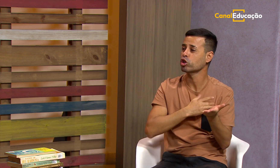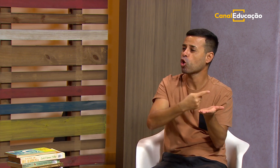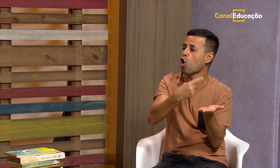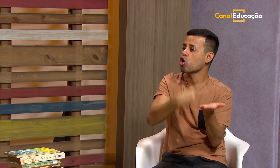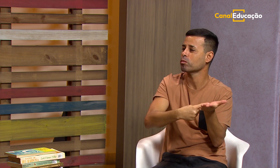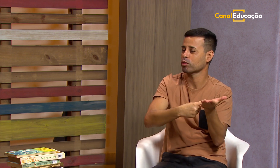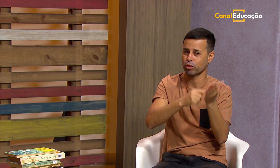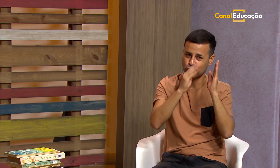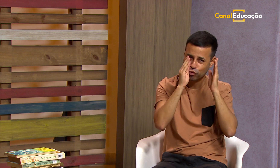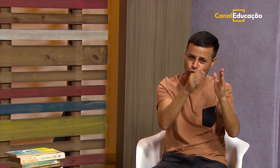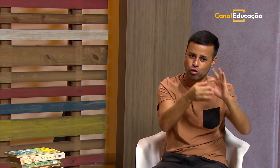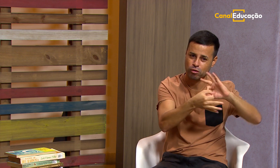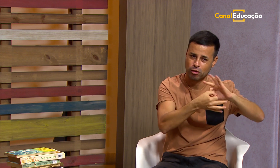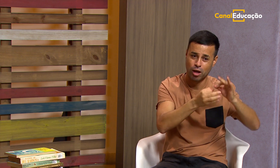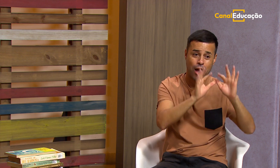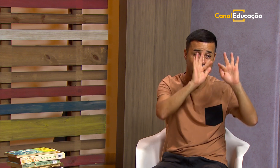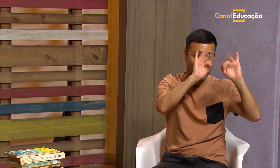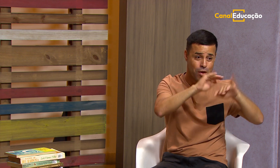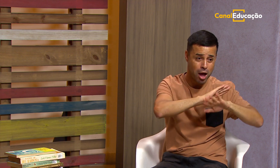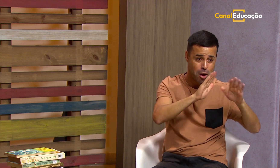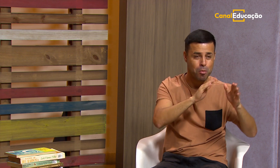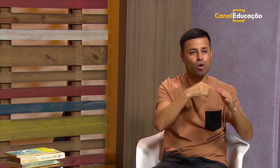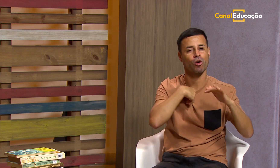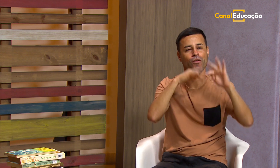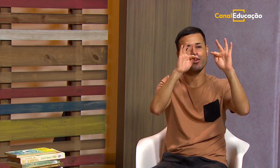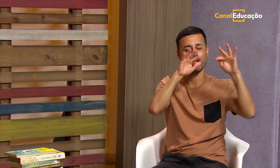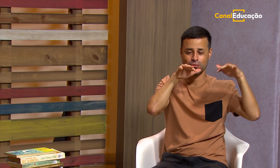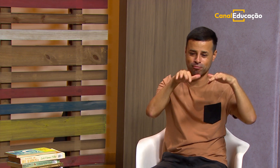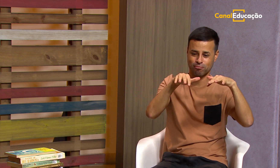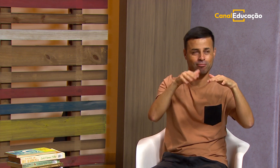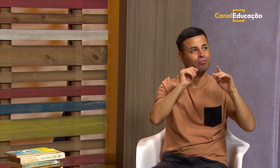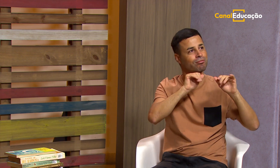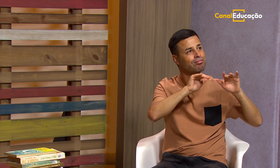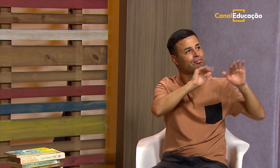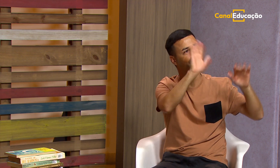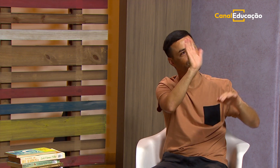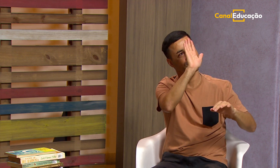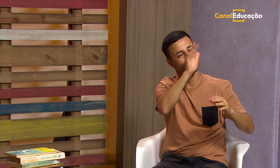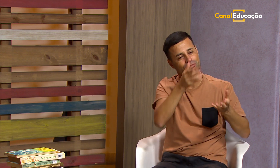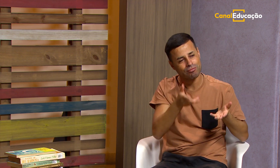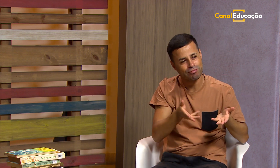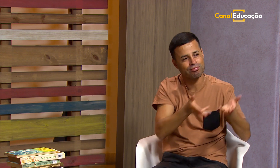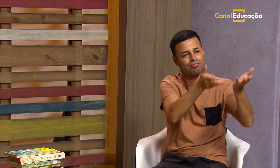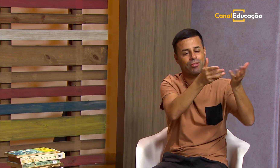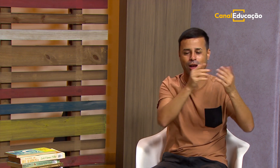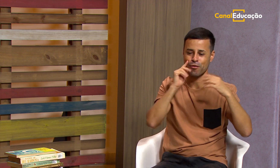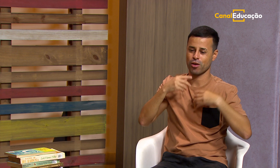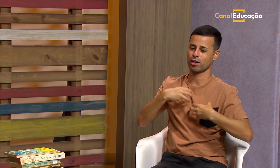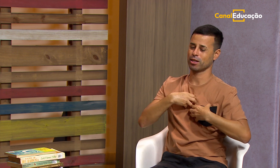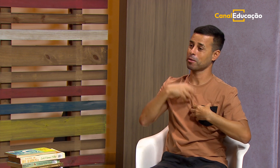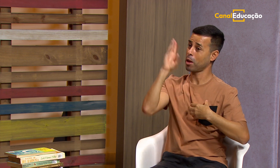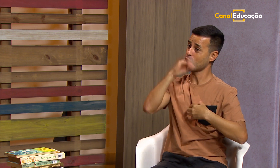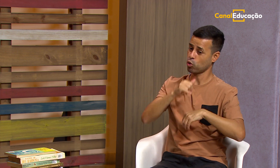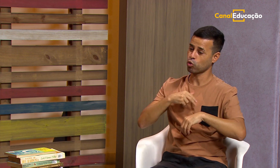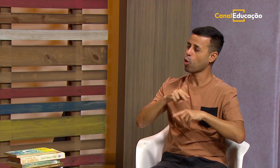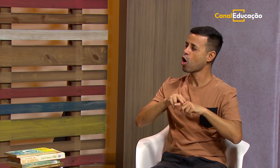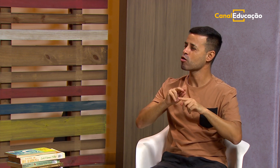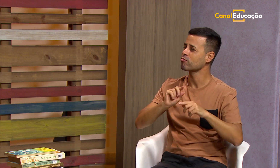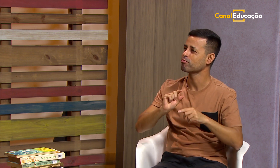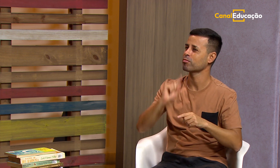preparação e divulgação da Surdo-Olimpíada Histórica para todos os brasileiros, por ser a primeira vez em um país da América